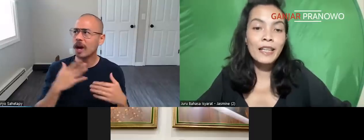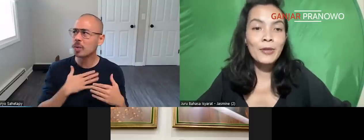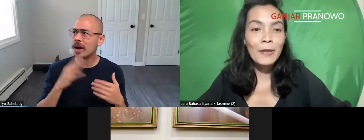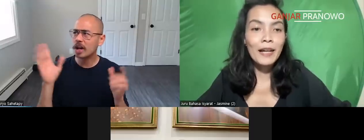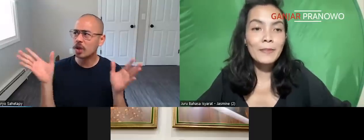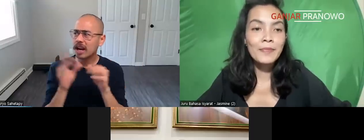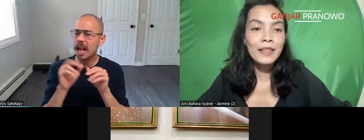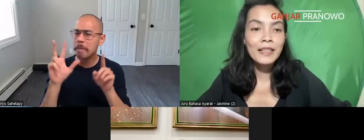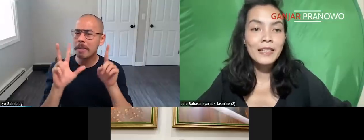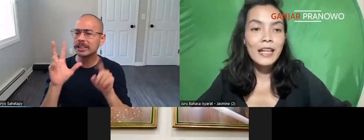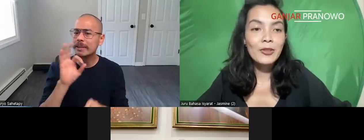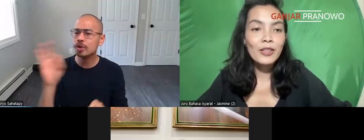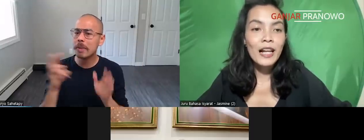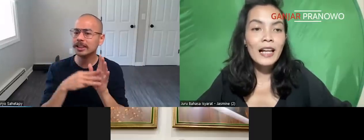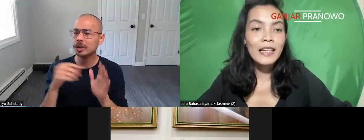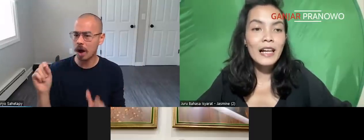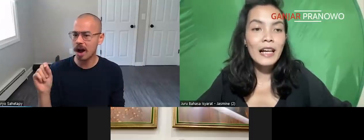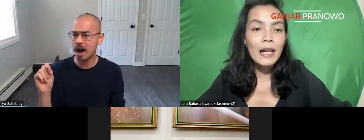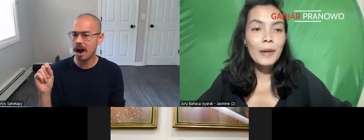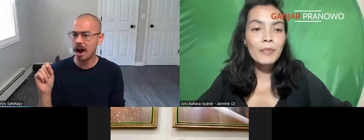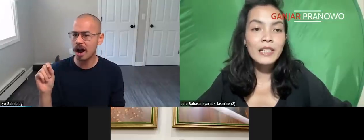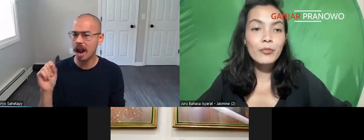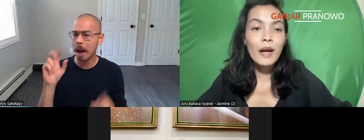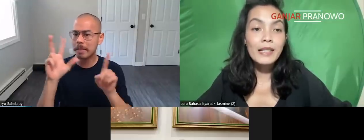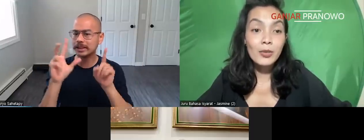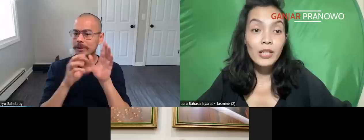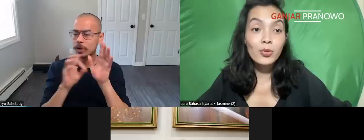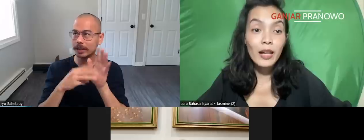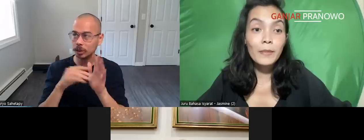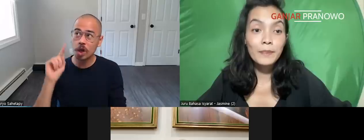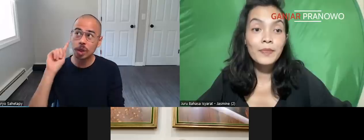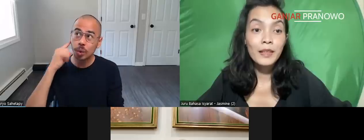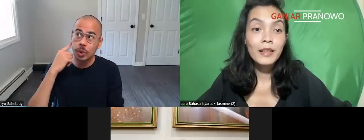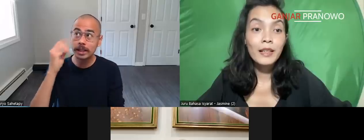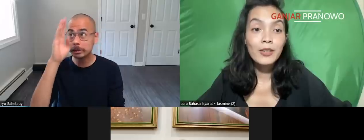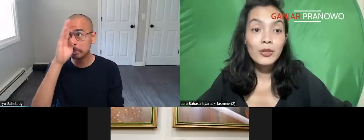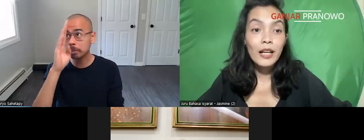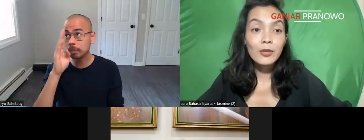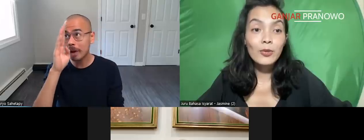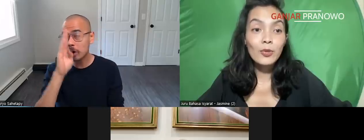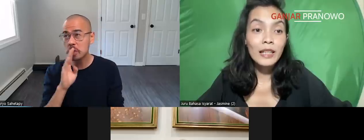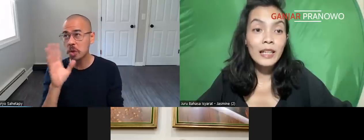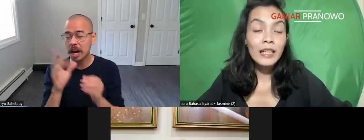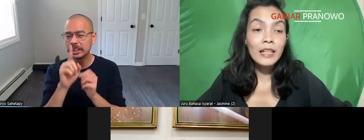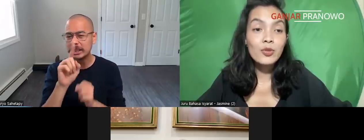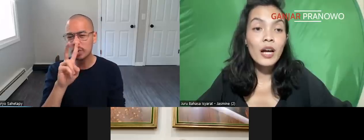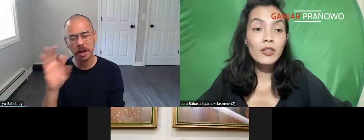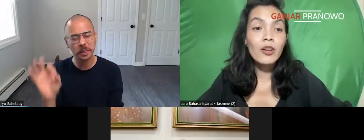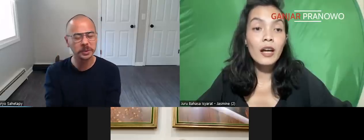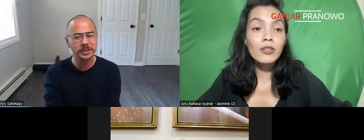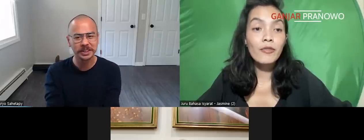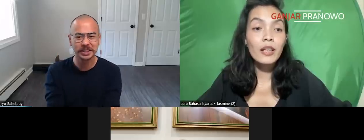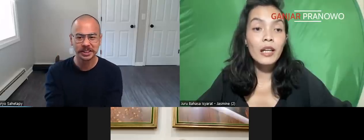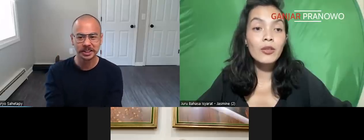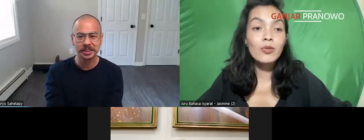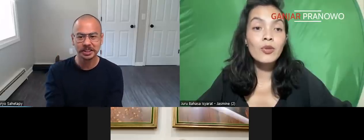ya begitu dan total ada 18.000 Mahasiswa juga Yang Tuli dan juga